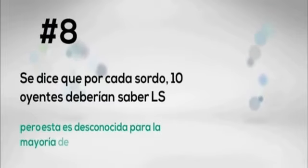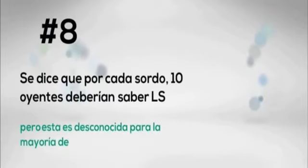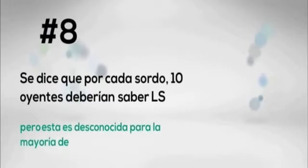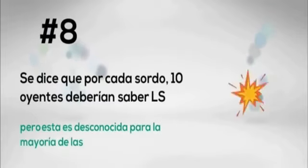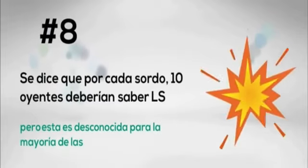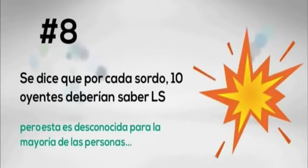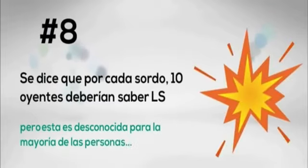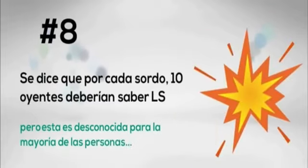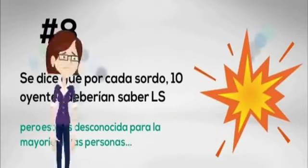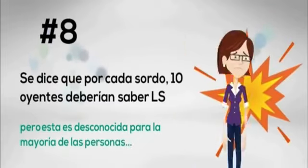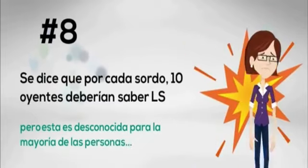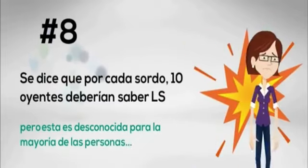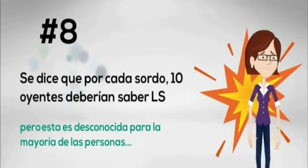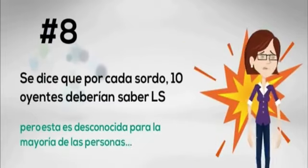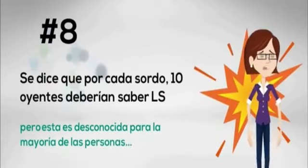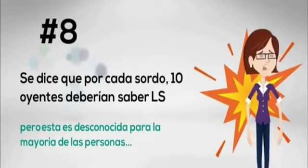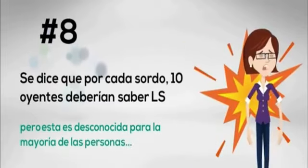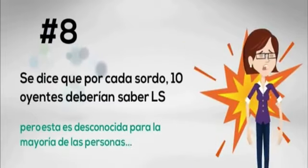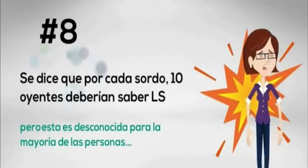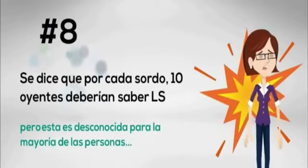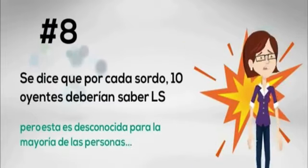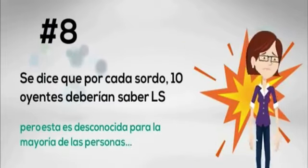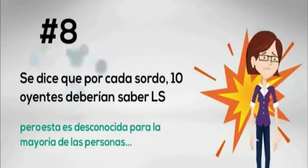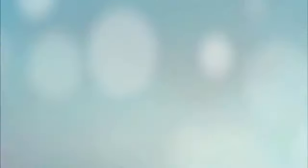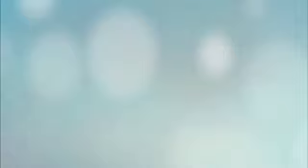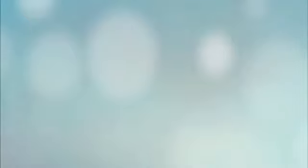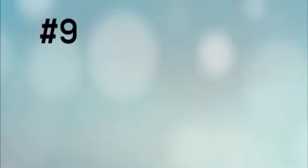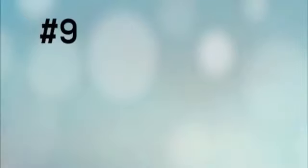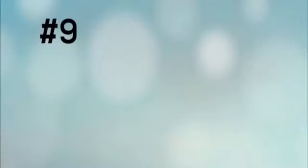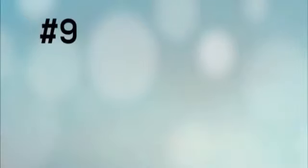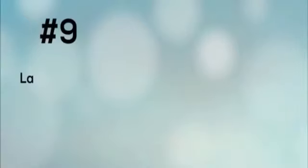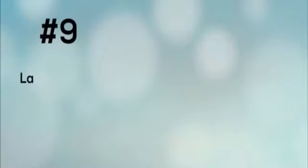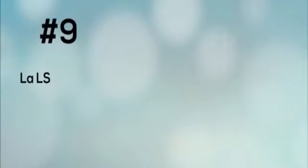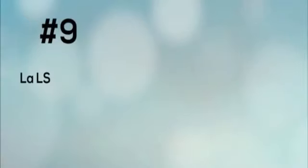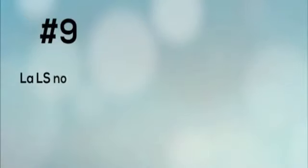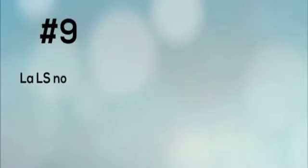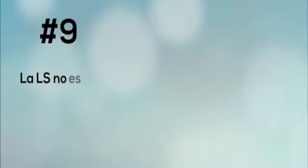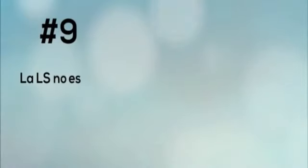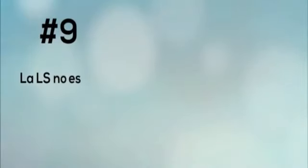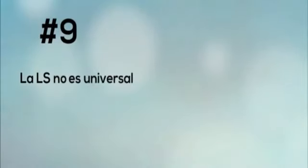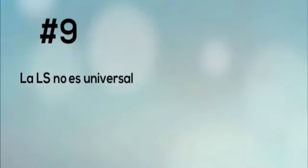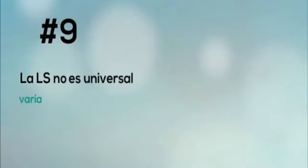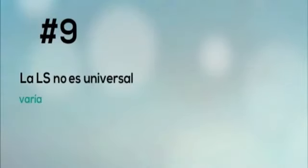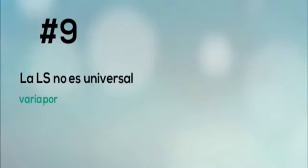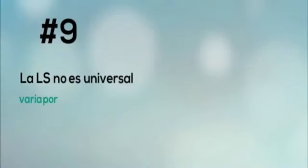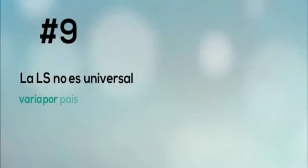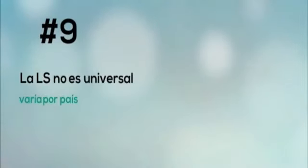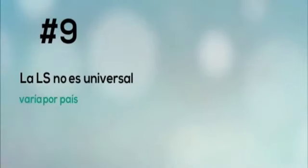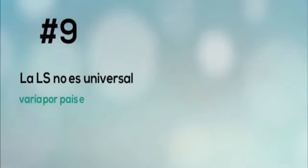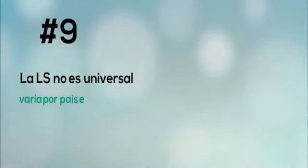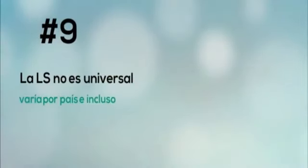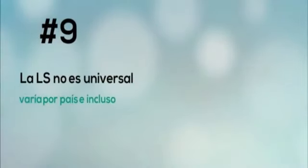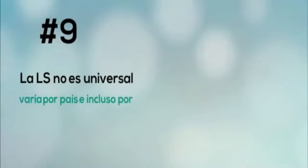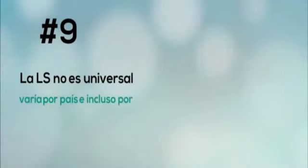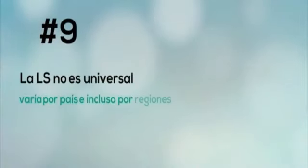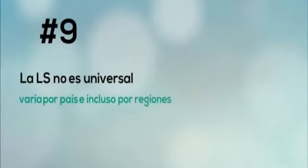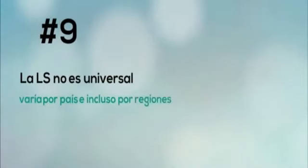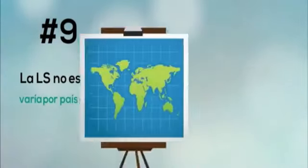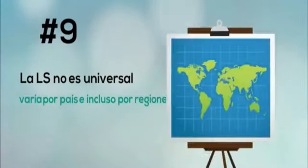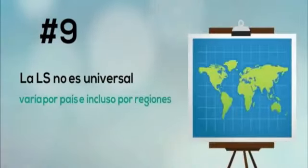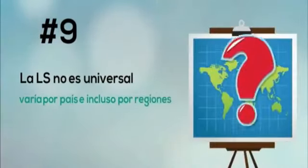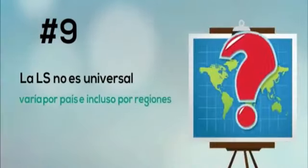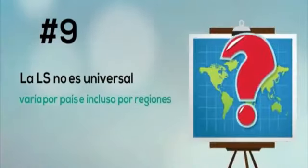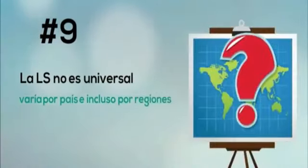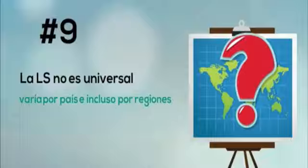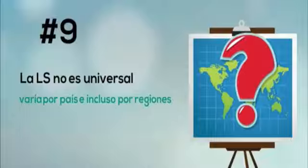señas, pero esto es desconocido para la mayoría de las personas. 9. La lengua de señas no es universal, varía